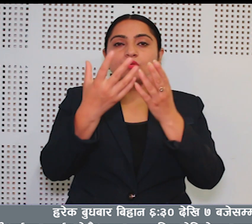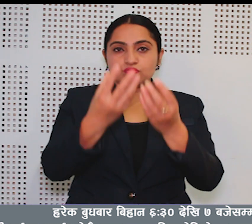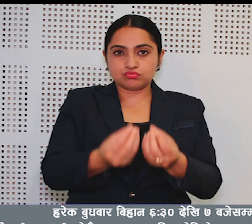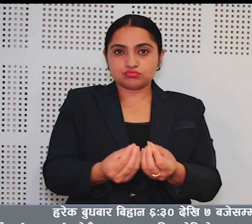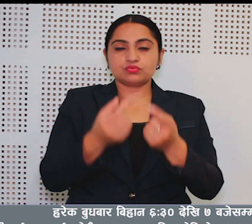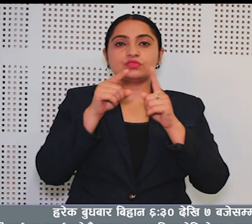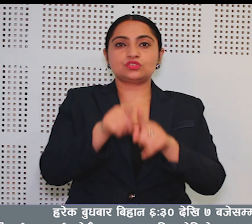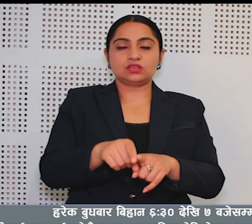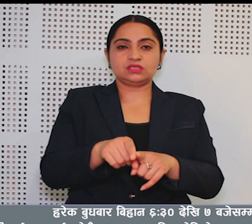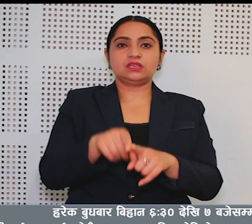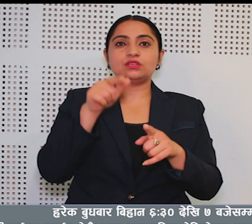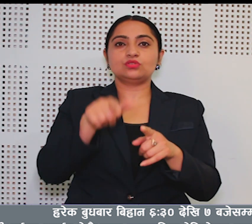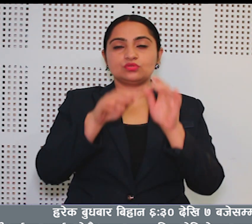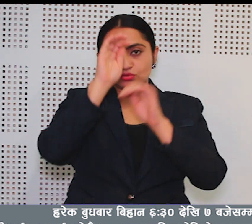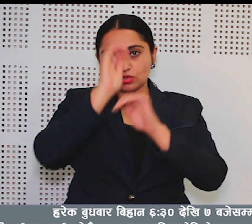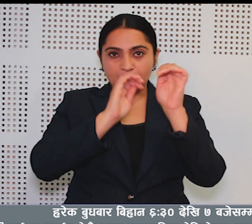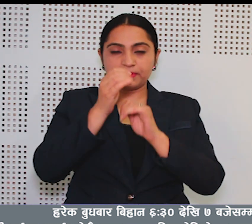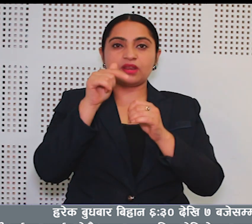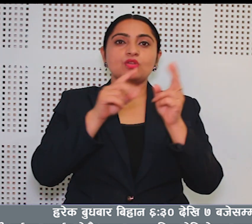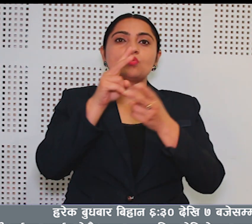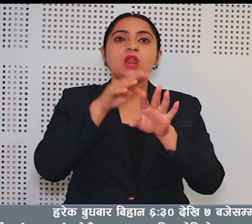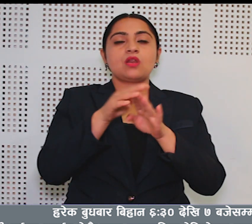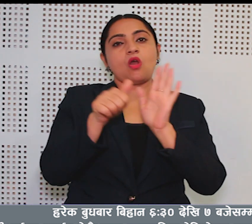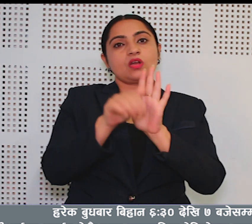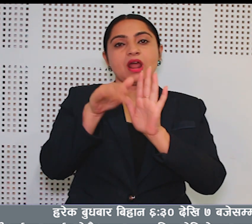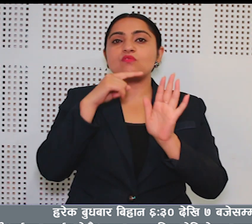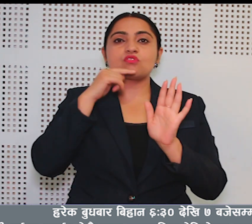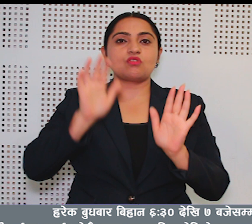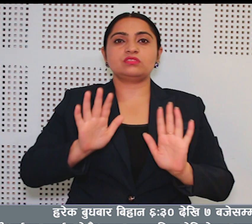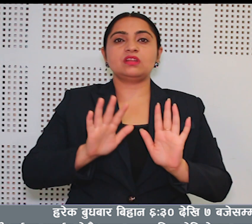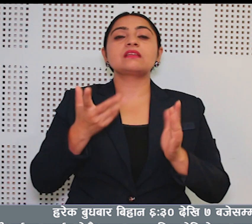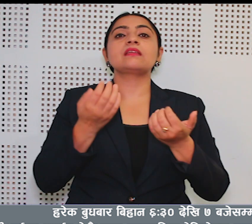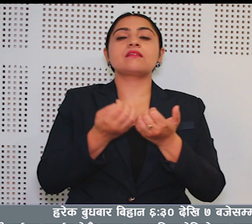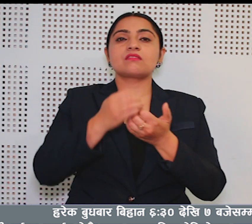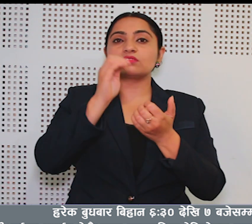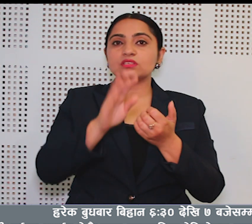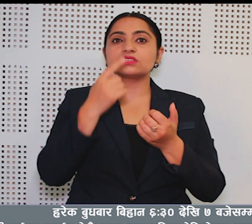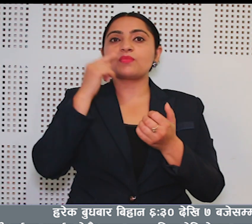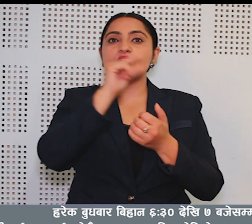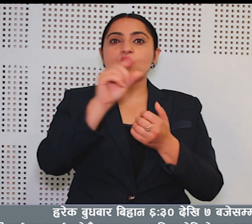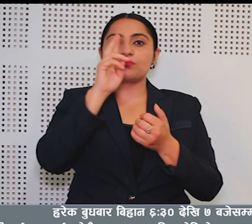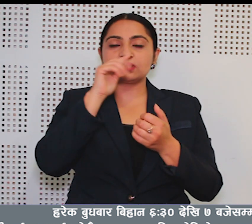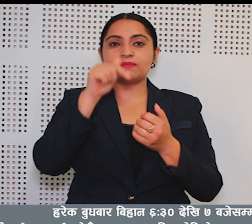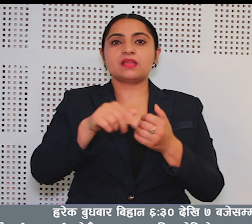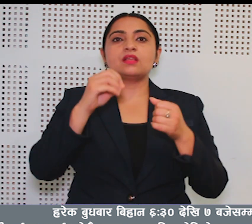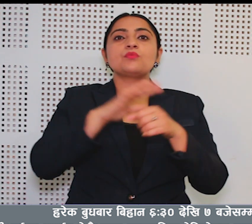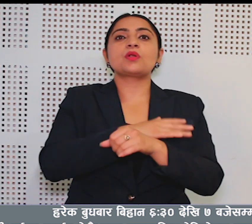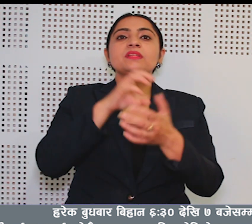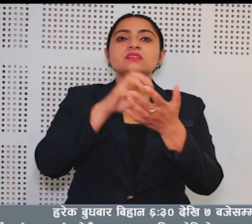सँगसँगै यो सम्भावना यो कुराहरू अगाडि आउन नदिन के गर्न सकिन्छ भन्ने विषयमा यस प्रभावित ठाउँहरूलाई हामीले